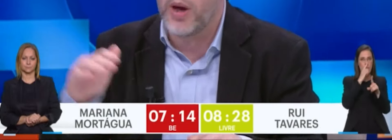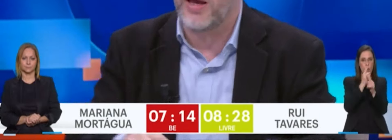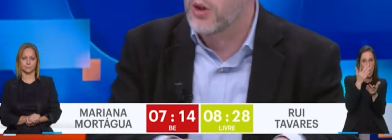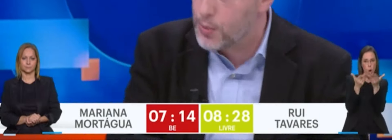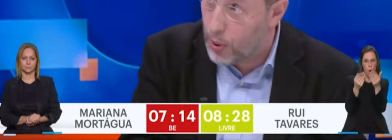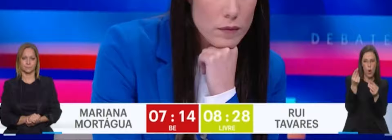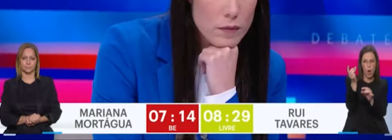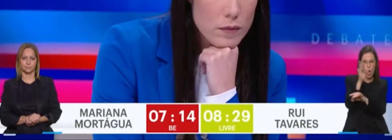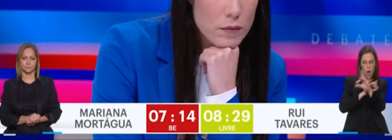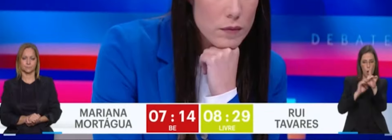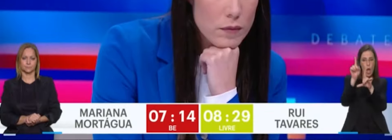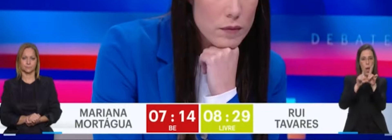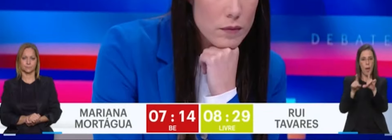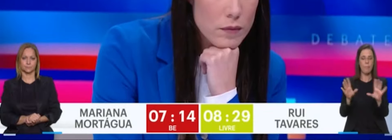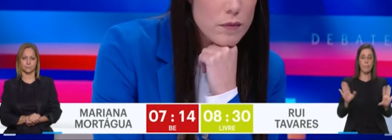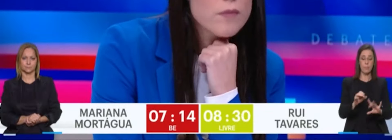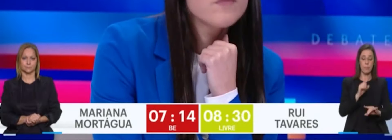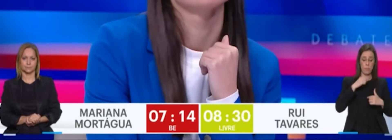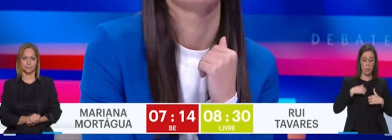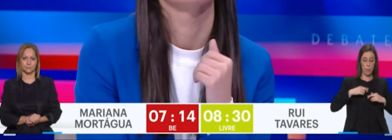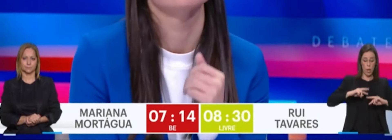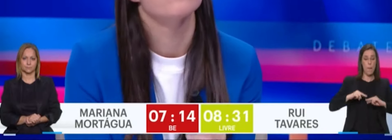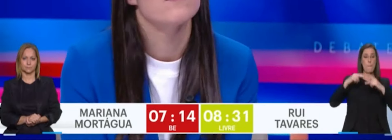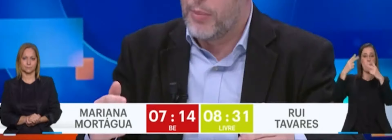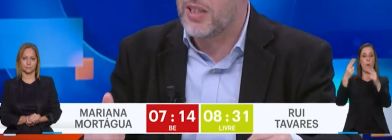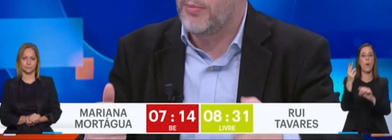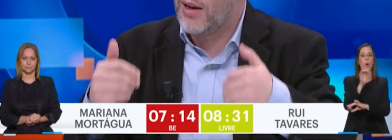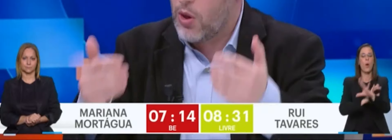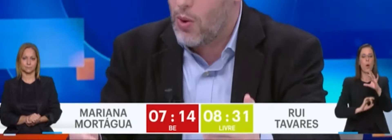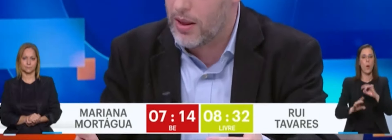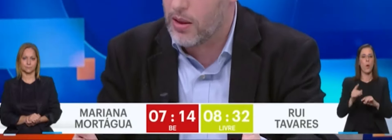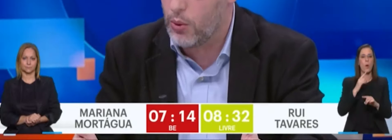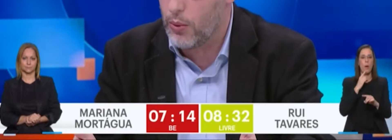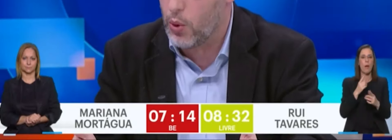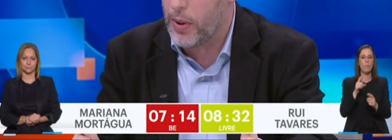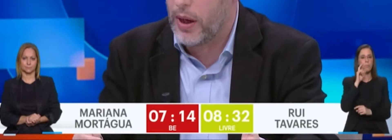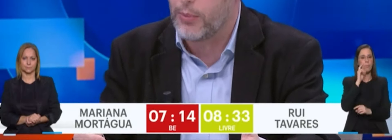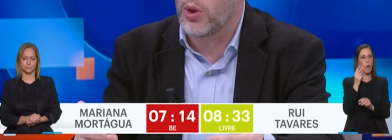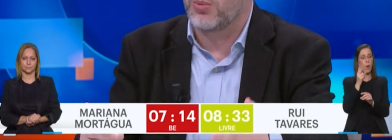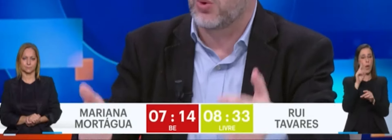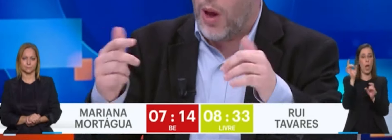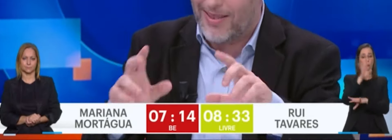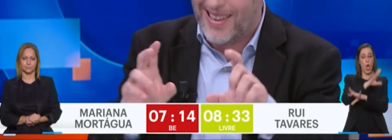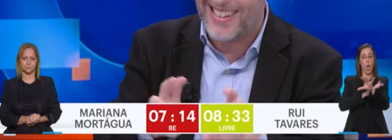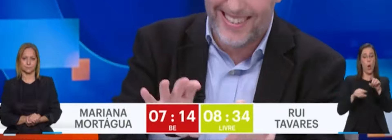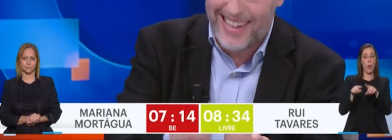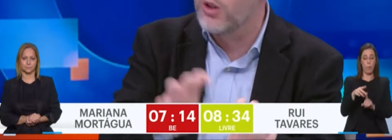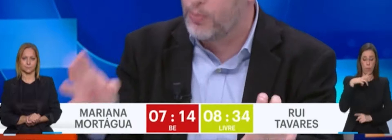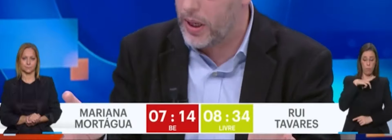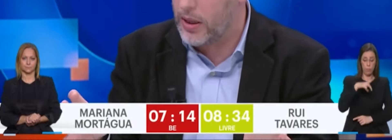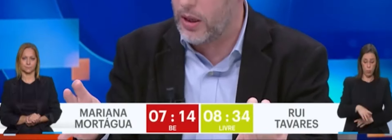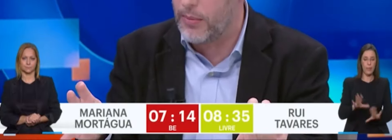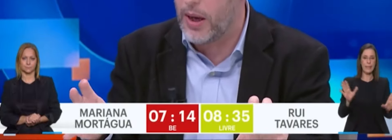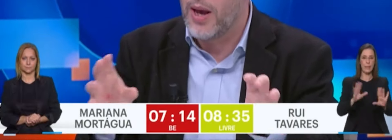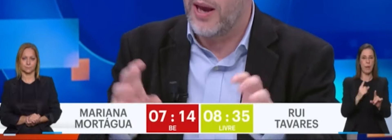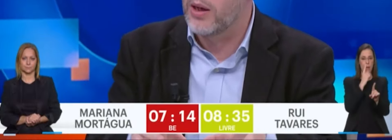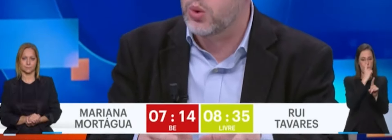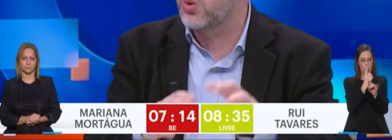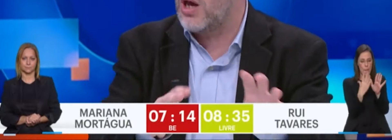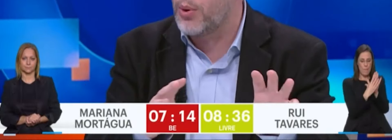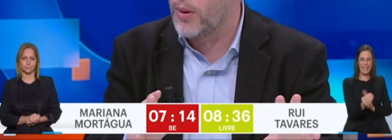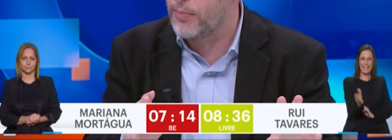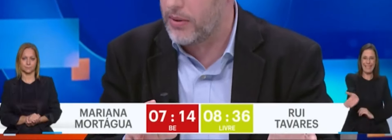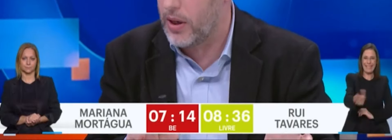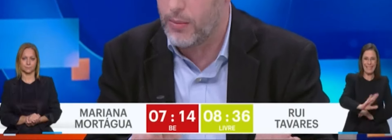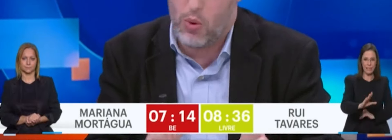da União Europeia eles podem mudando de país na União Europeia passar para a Vanguarda da União Europeia e portanto Portugal Tem que sair do paradigma em